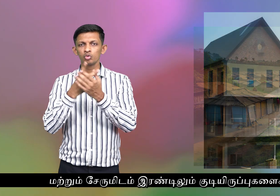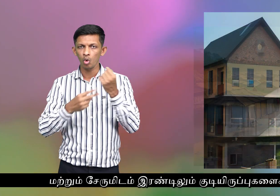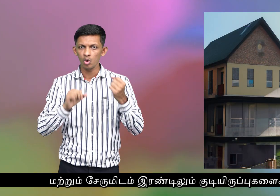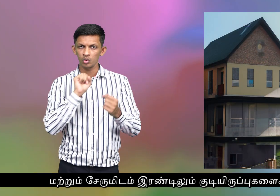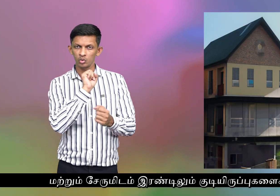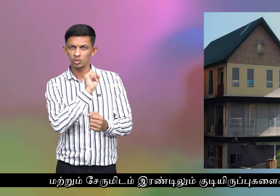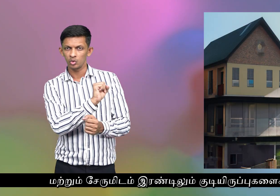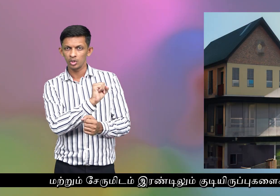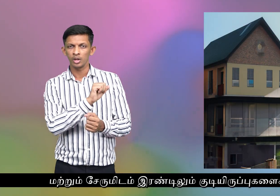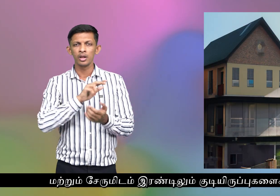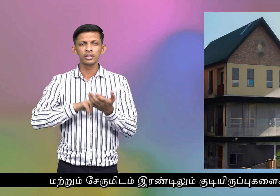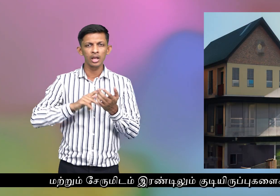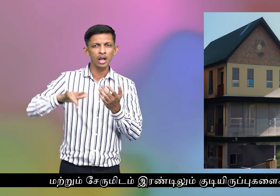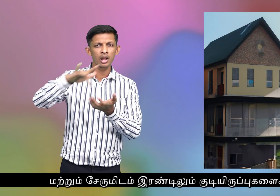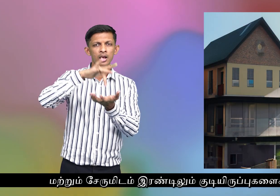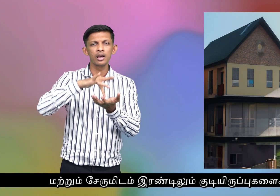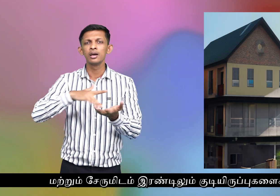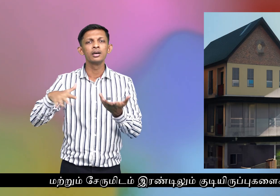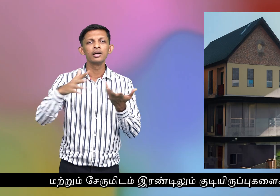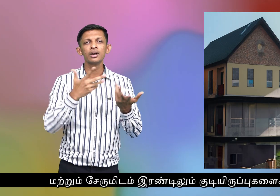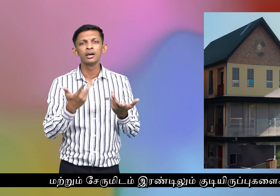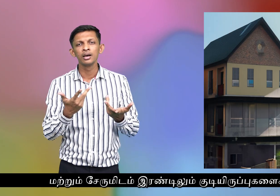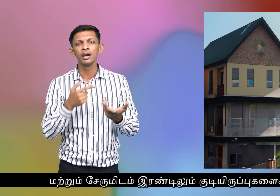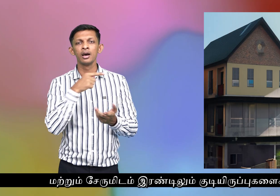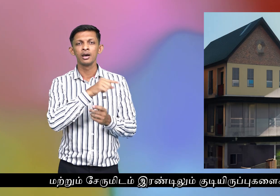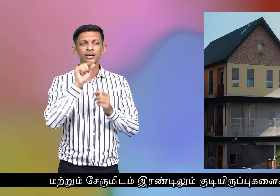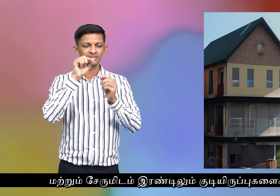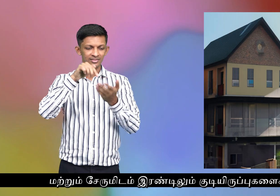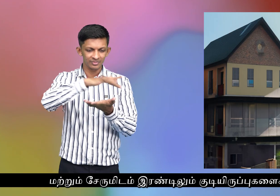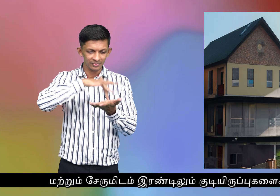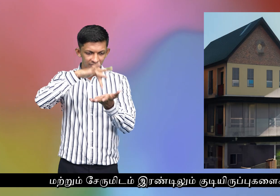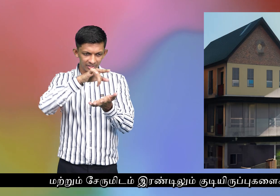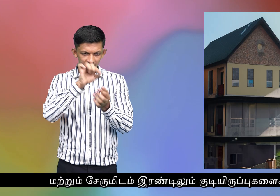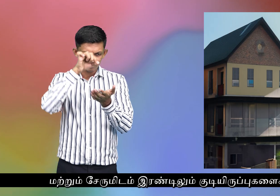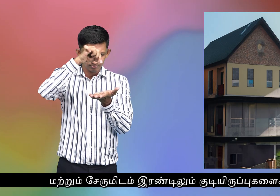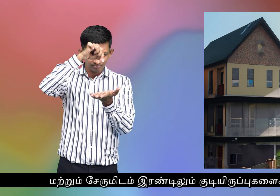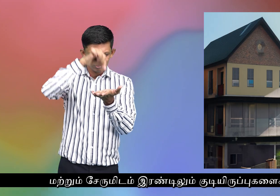மற்றும் சேருமிடம் இரண்டிலும் குடியிருப்புகளை கொண்டுள்ளன.